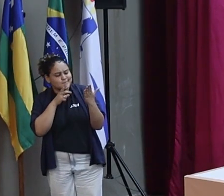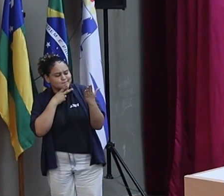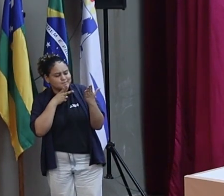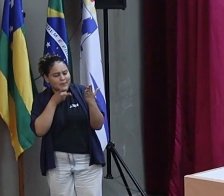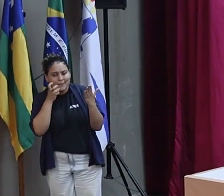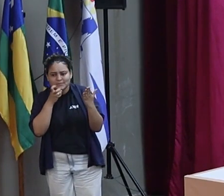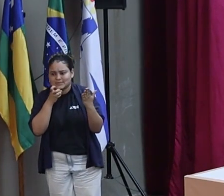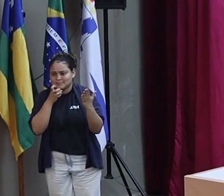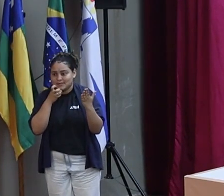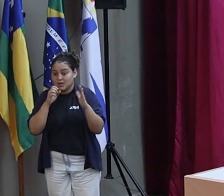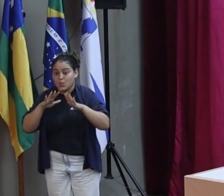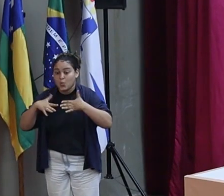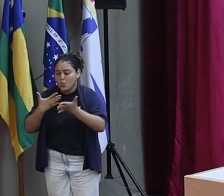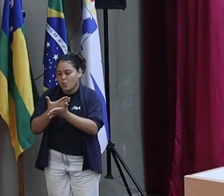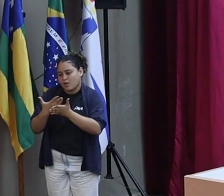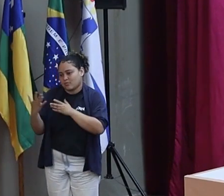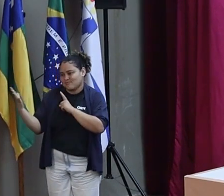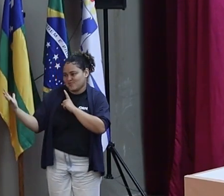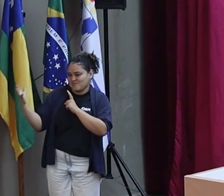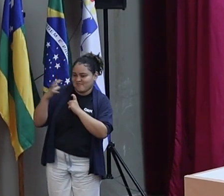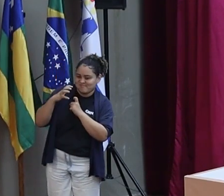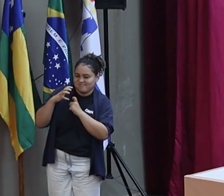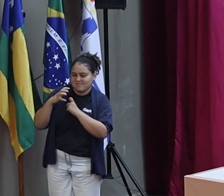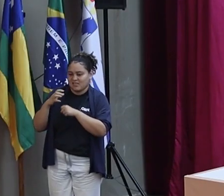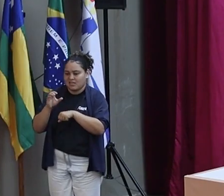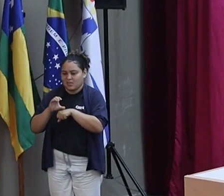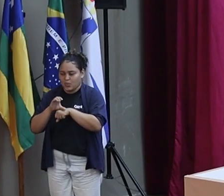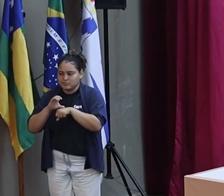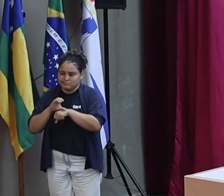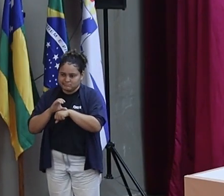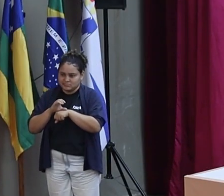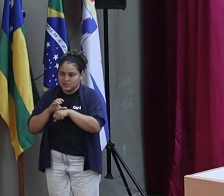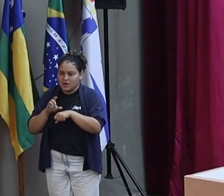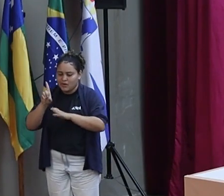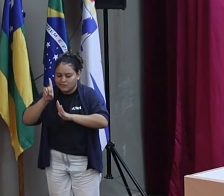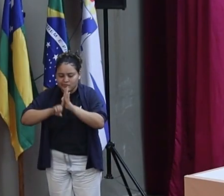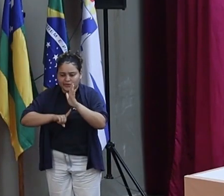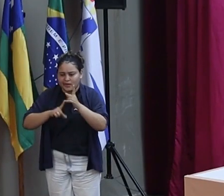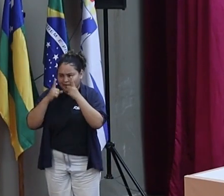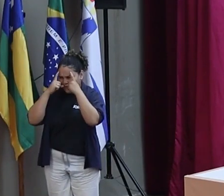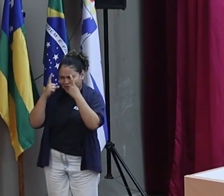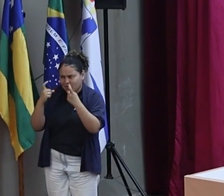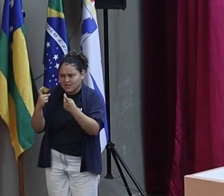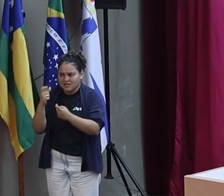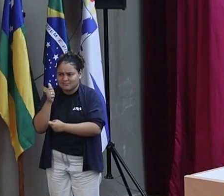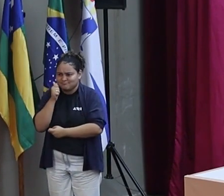Constituição estava sendo atacada, né, os direitos estavam sendo atacados, por exemplo, a violência contra as